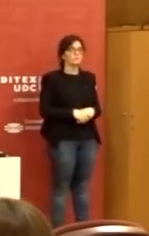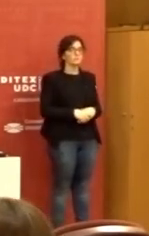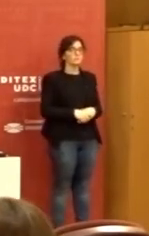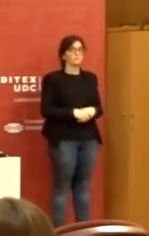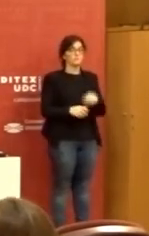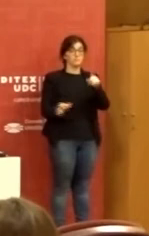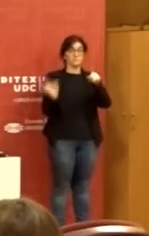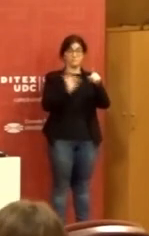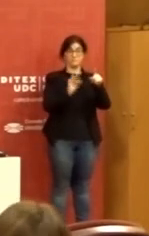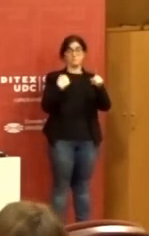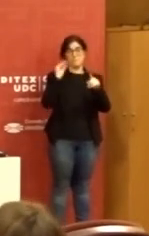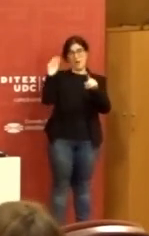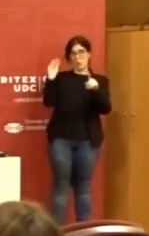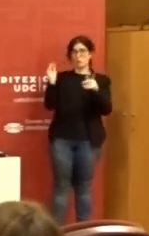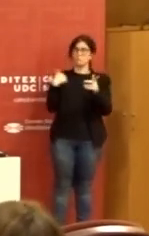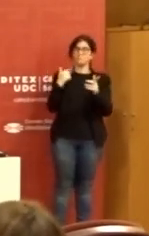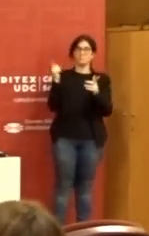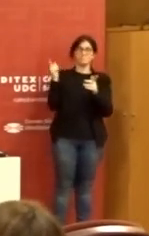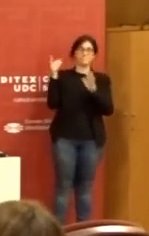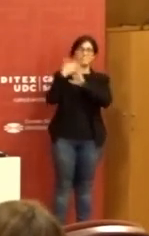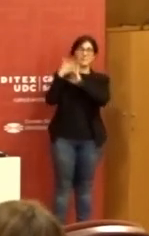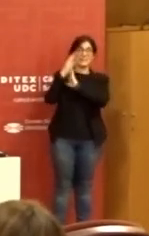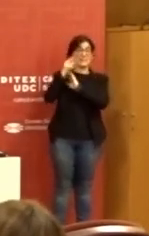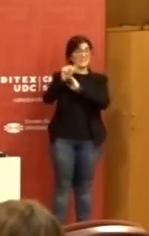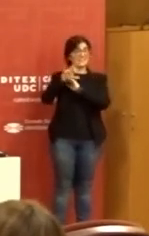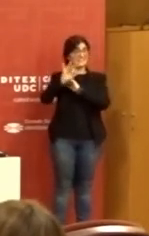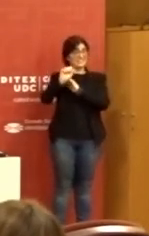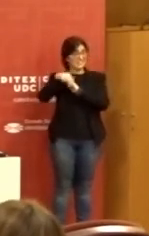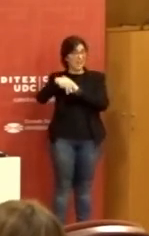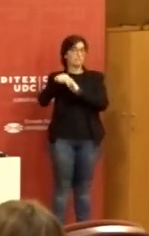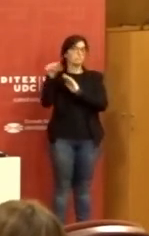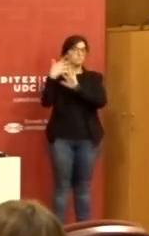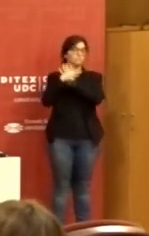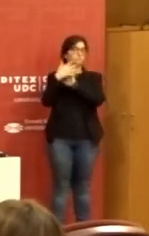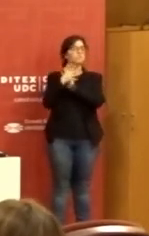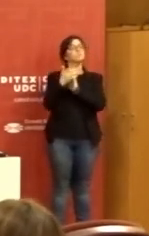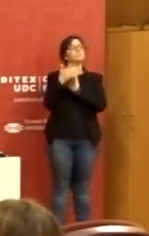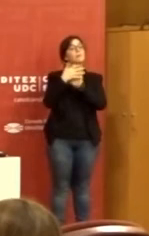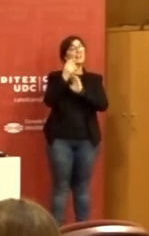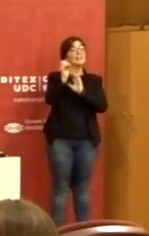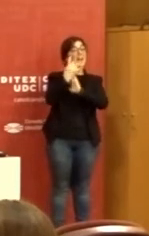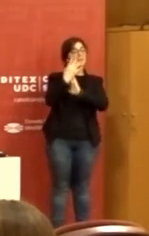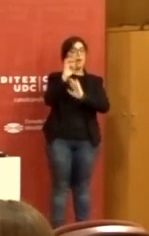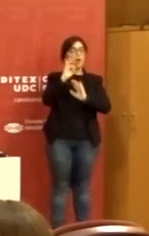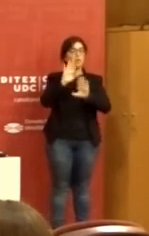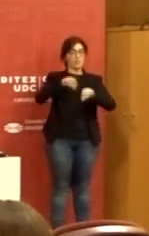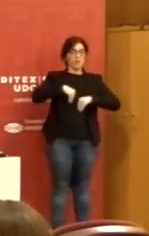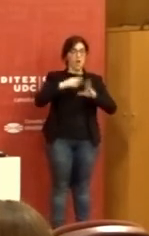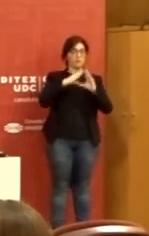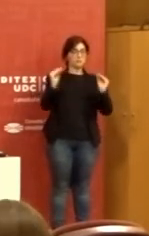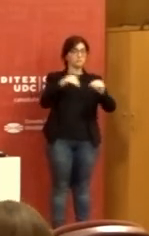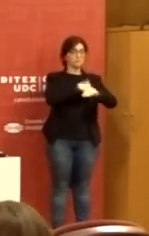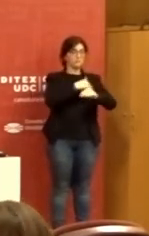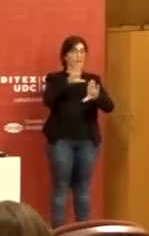Otra pregunta, cuando, bueno, comentaba con mucha ilusión que había recibido, ¿no?, la carta o la llamada que le habían aceptado en el curso universitario. Mi pregunta